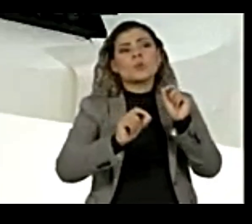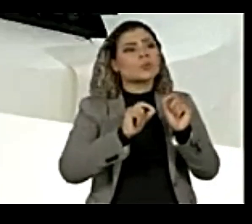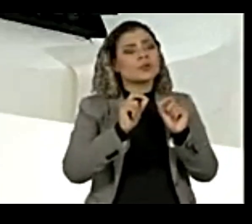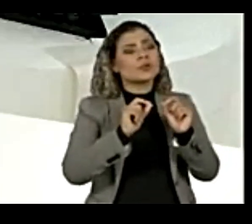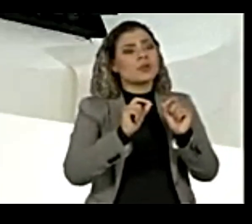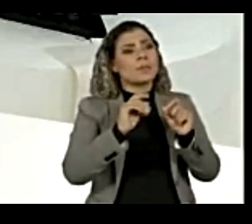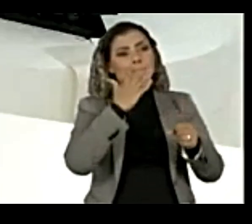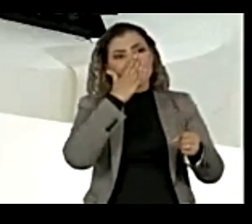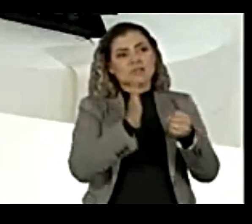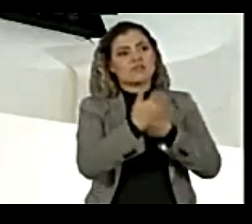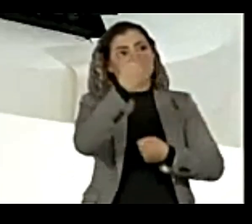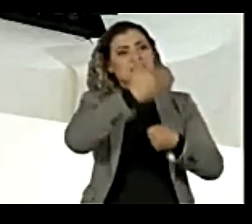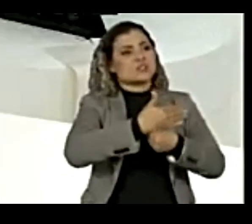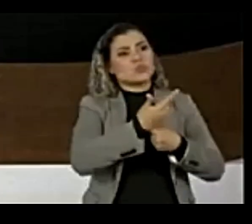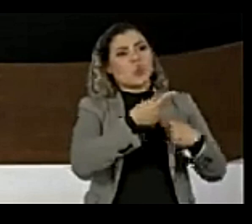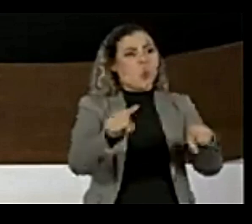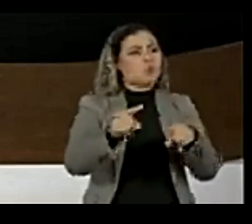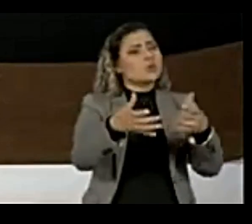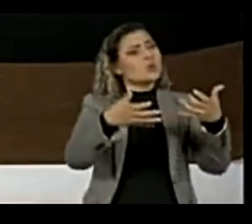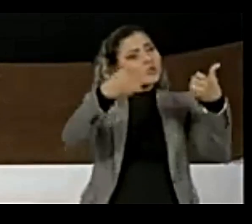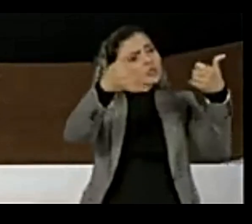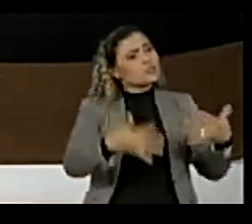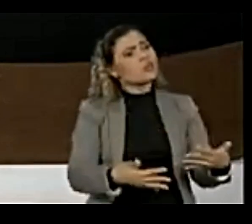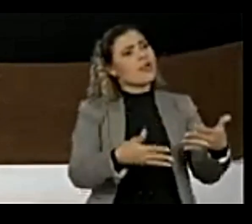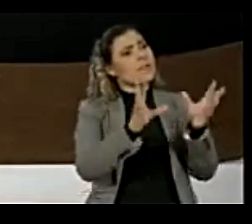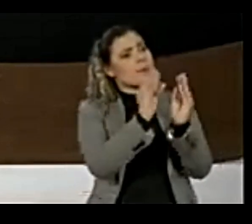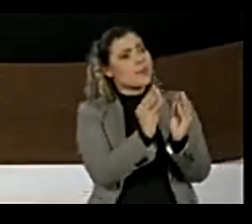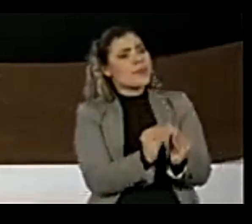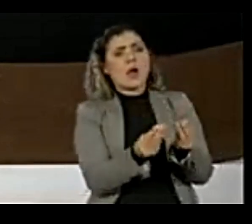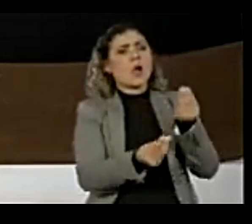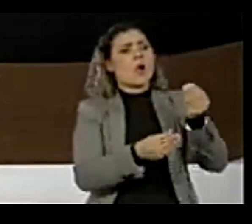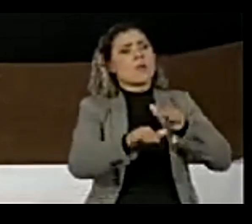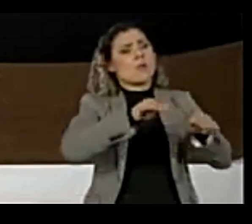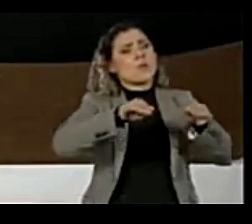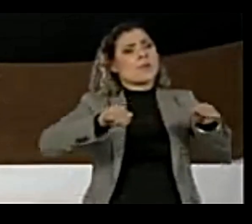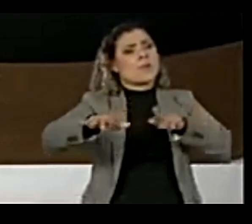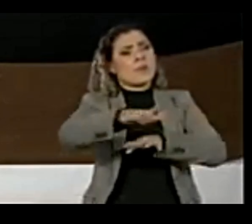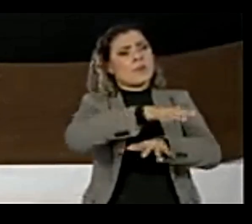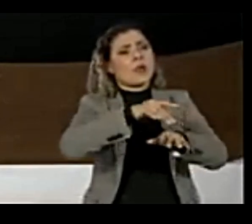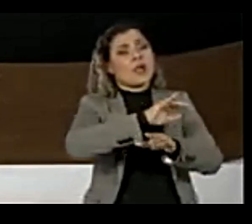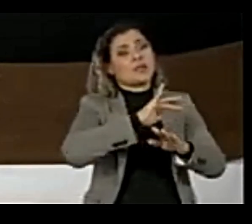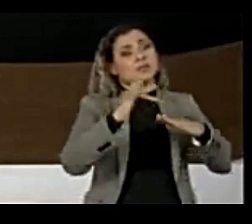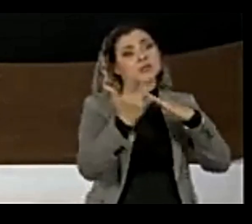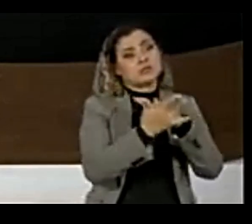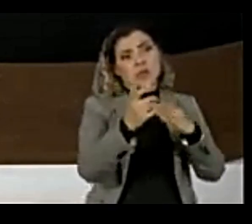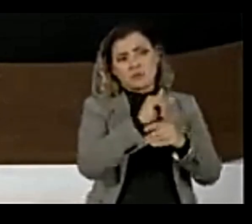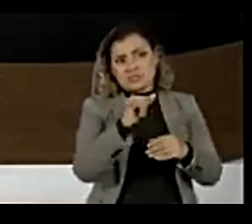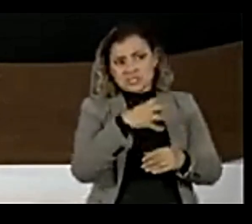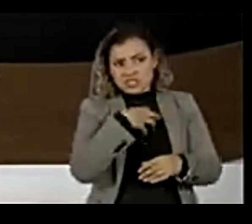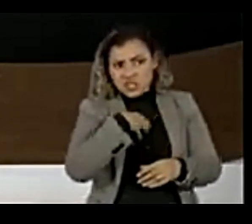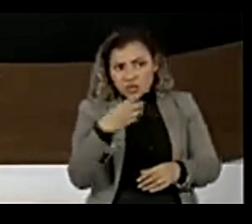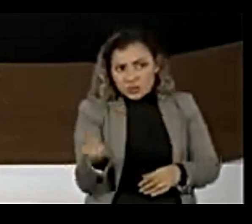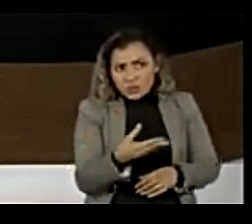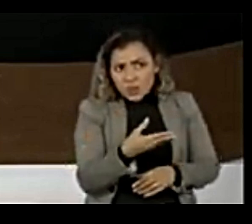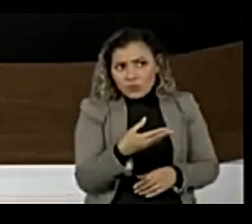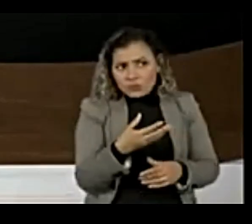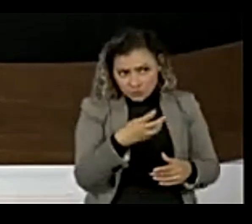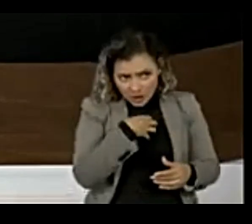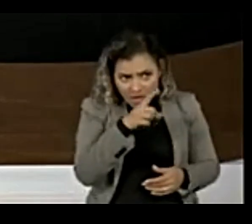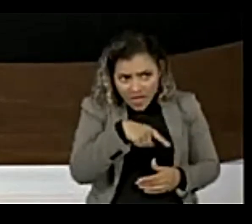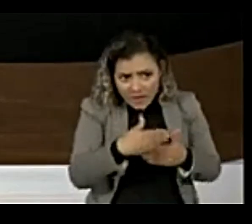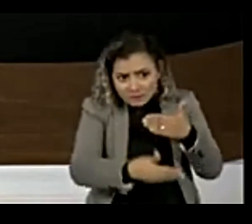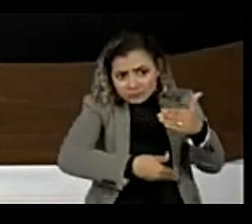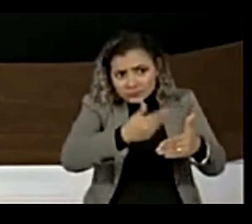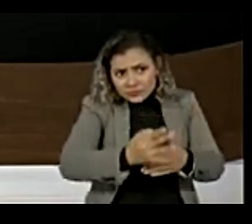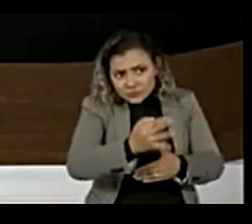de fascismo. Então, eu queria que você falasse um pouco desse poder de mobilização das redes sociais e se esse vai ser o novo normal aí nos dias